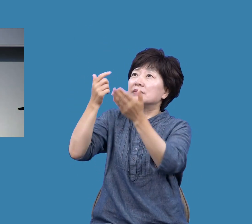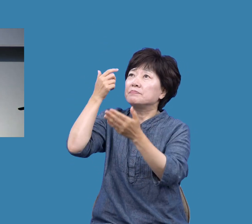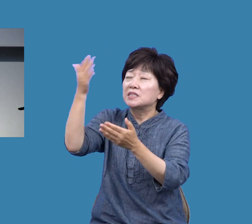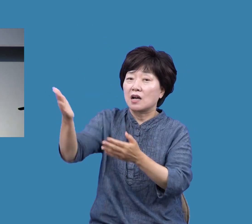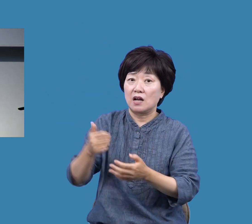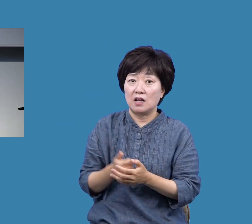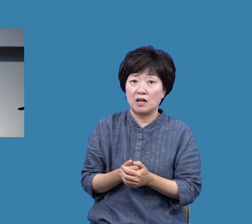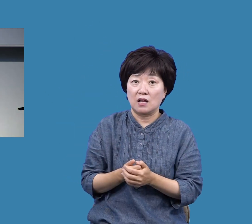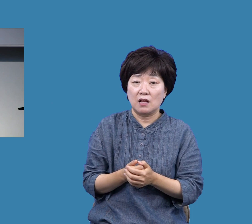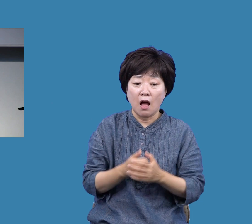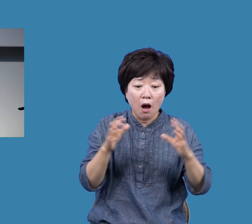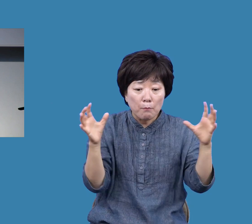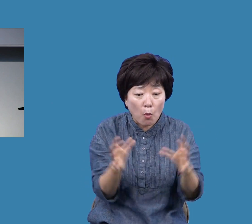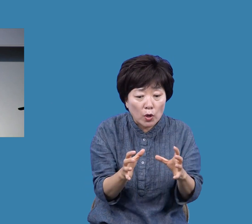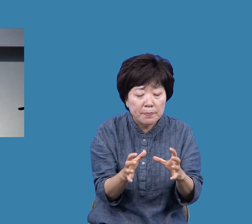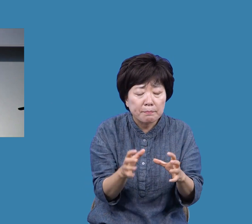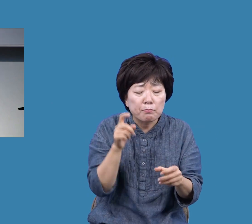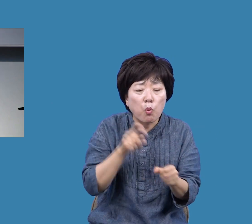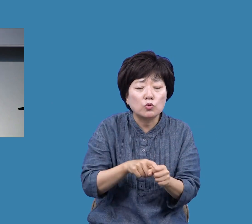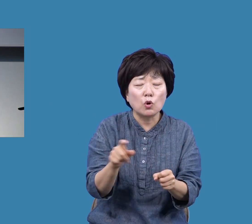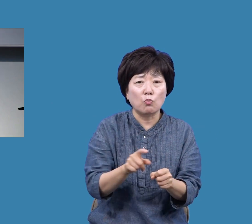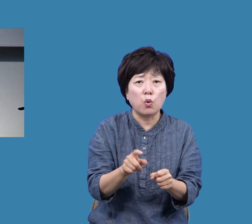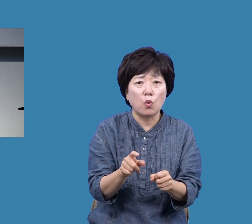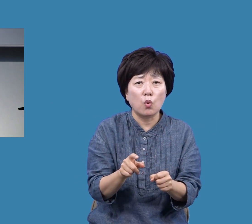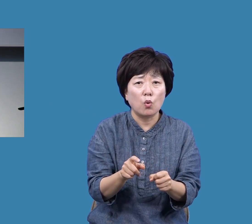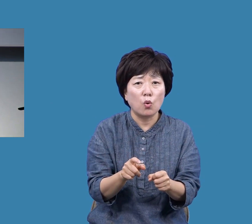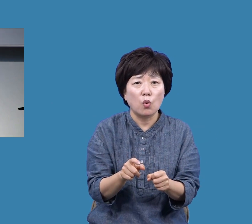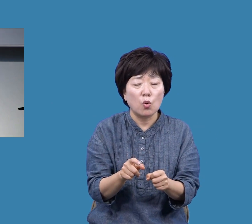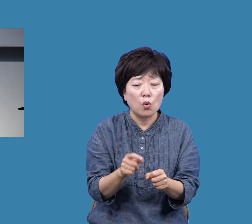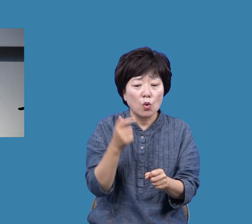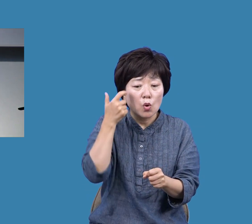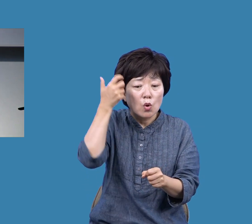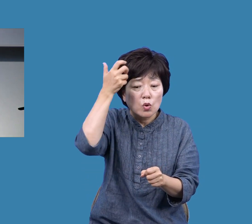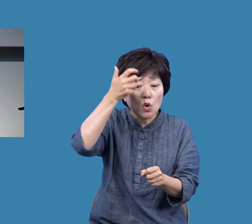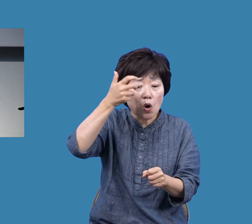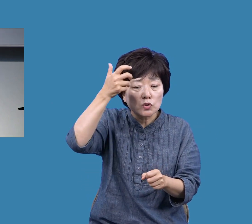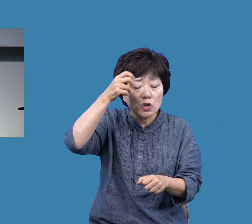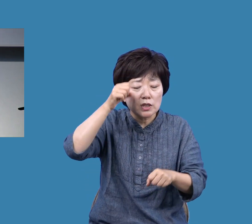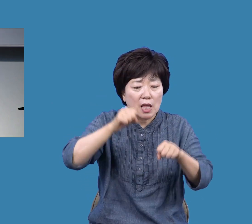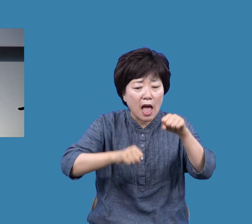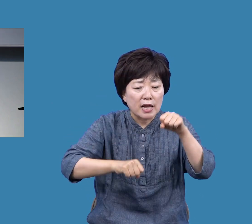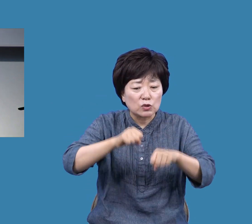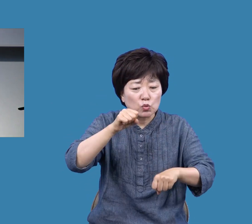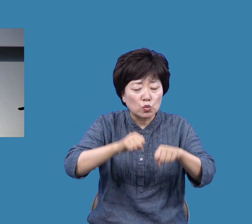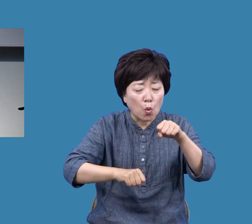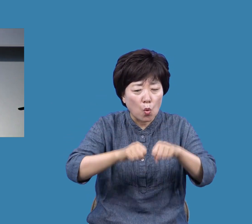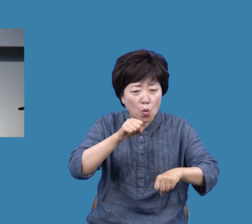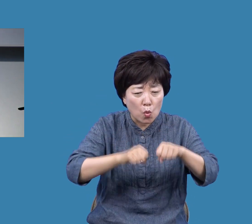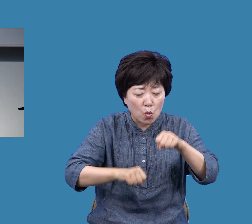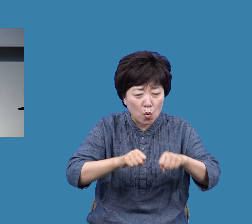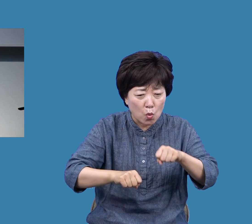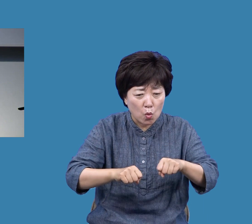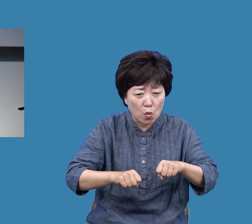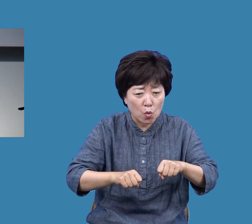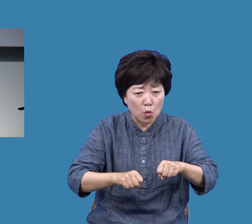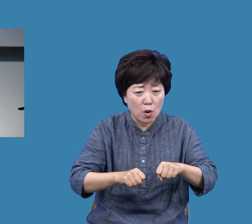있습니까? 하여간 이런 모든 영적인 행위들이, 모든 영적인 어떤